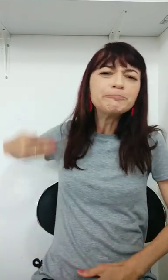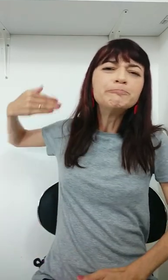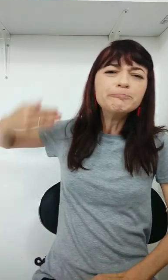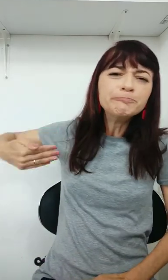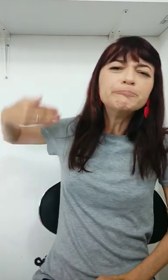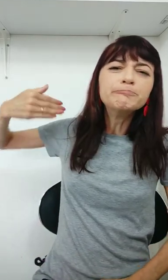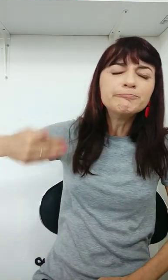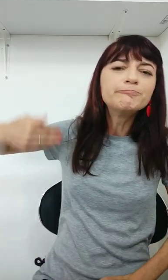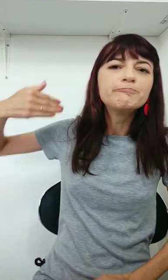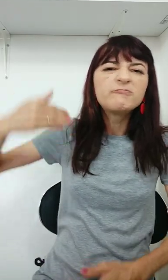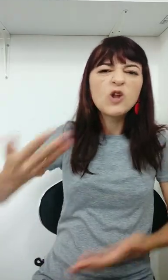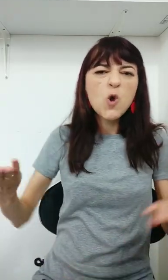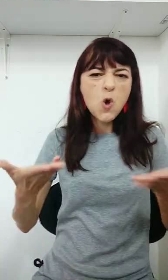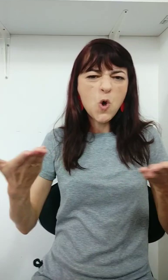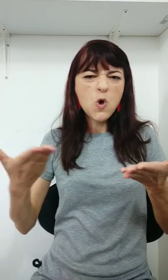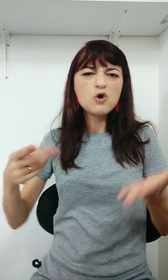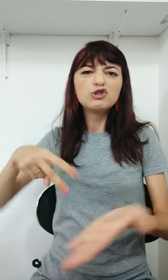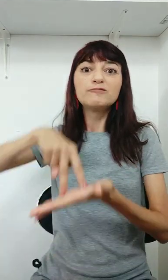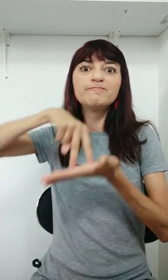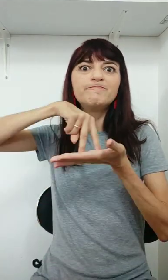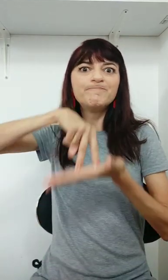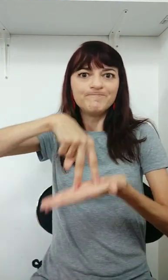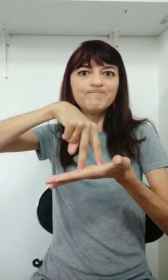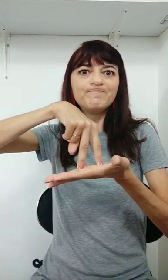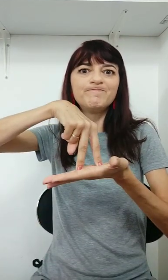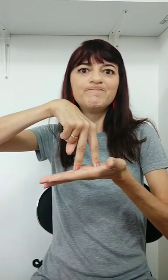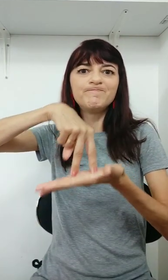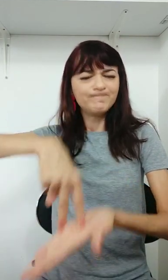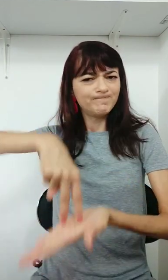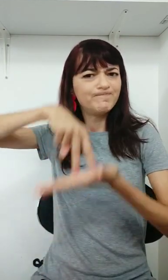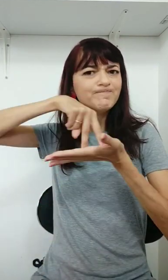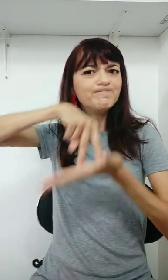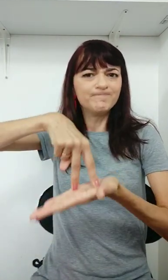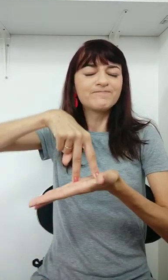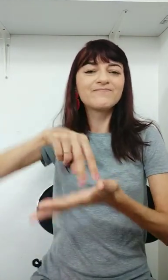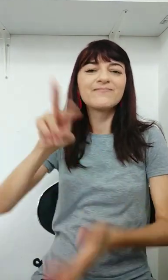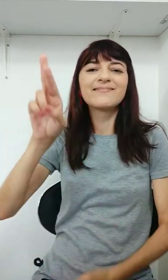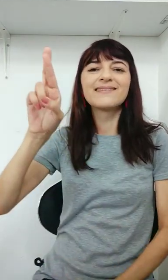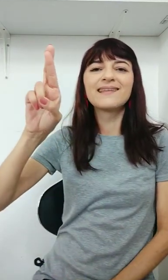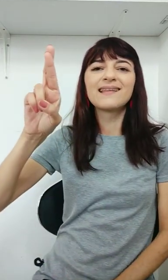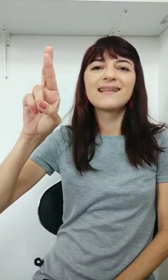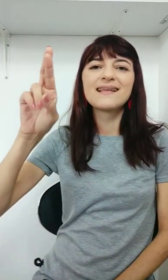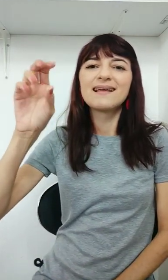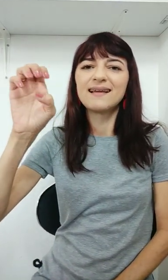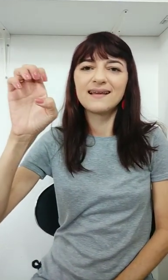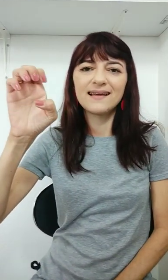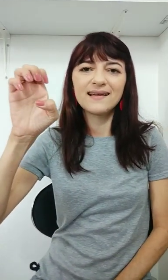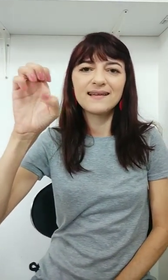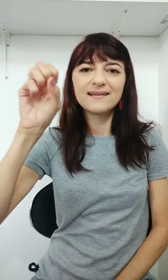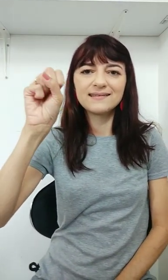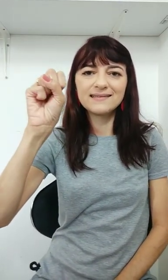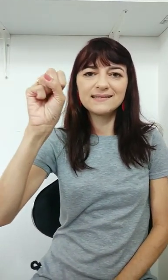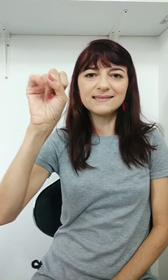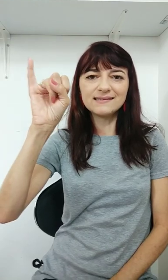esse grupo social buscou até hoje, né? Então, assim, ela realmente está ali, né, defendendo esses direitos.